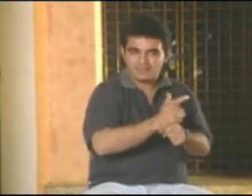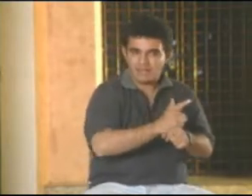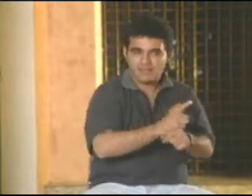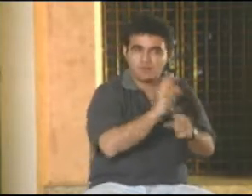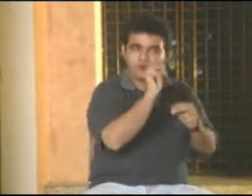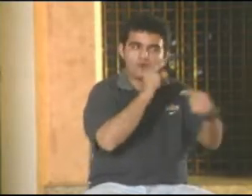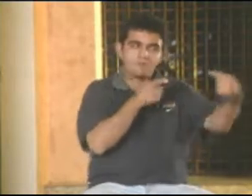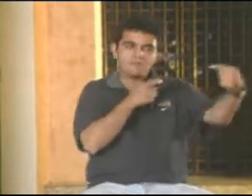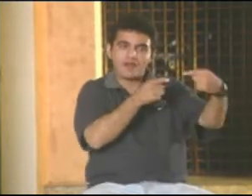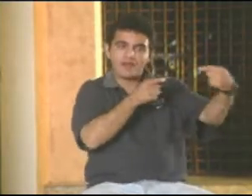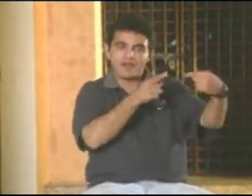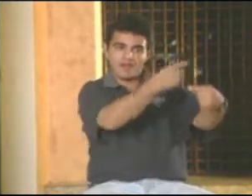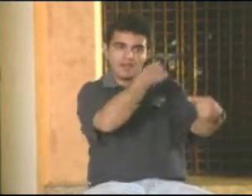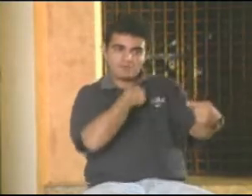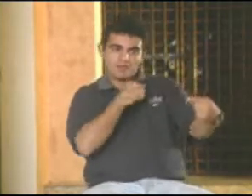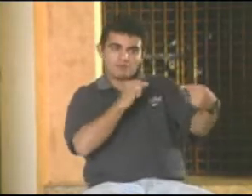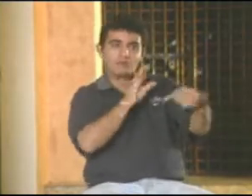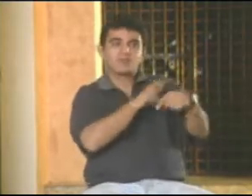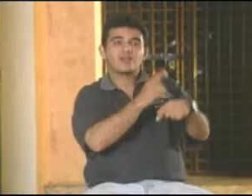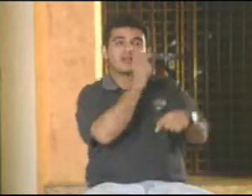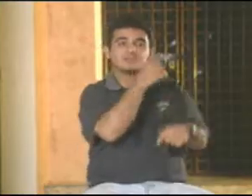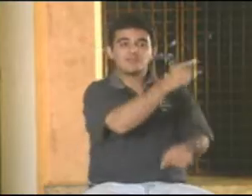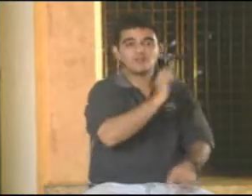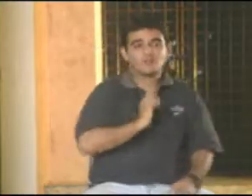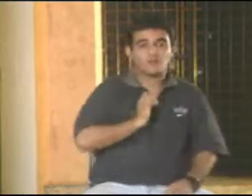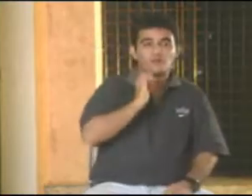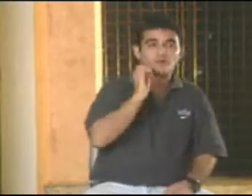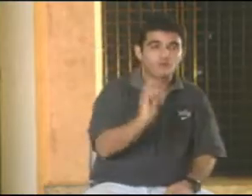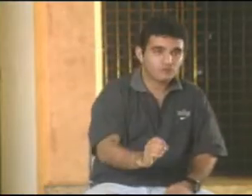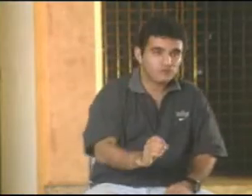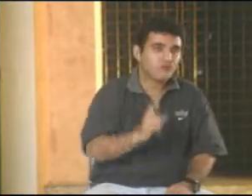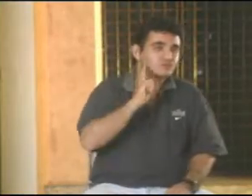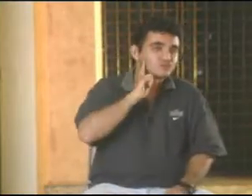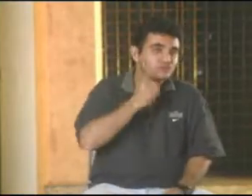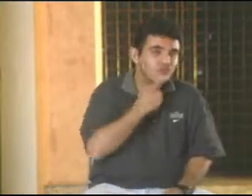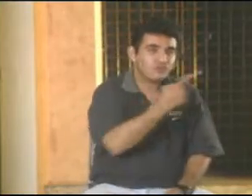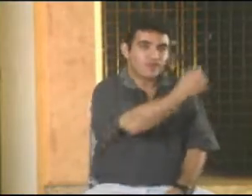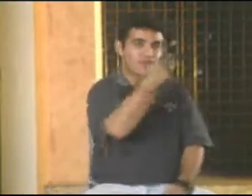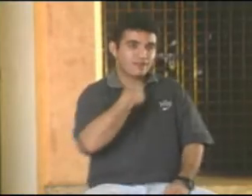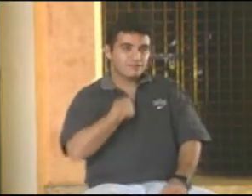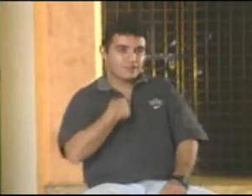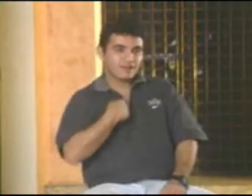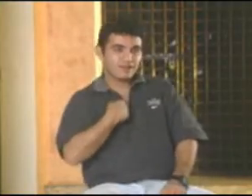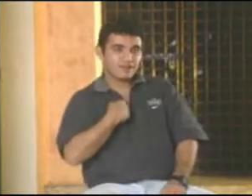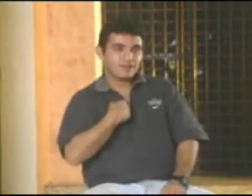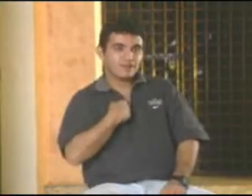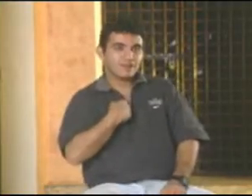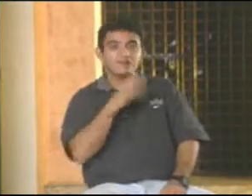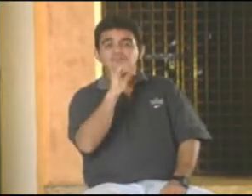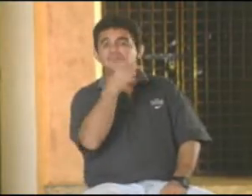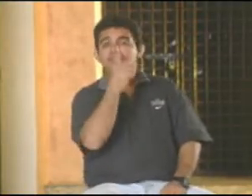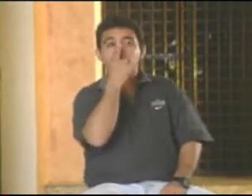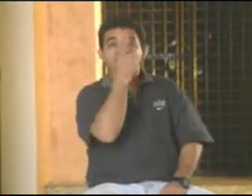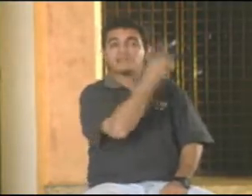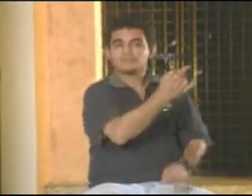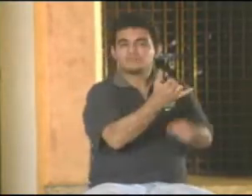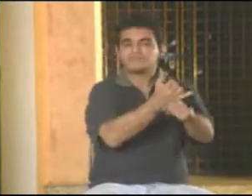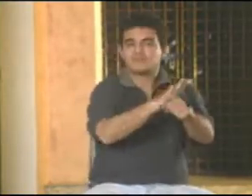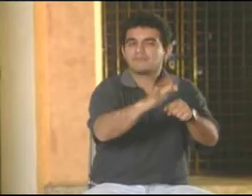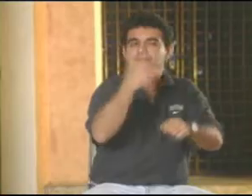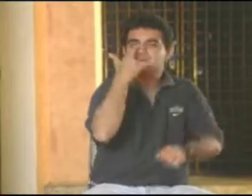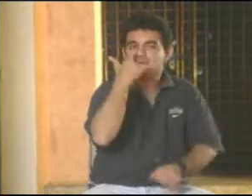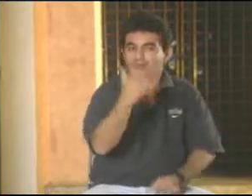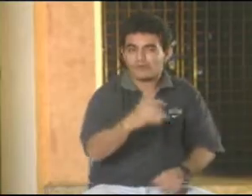Todo iba bien hasta que empecé a tener problemas con uno de mis jefes. Se trataba de un abogado que pensaba que como yo era